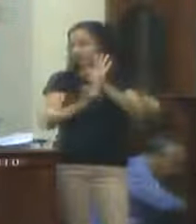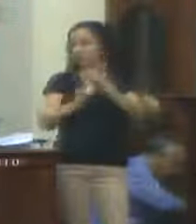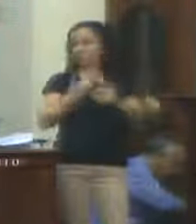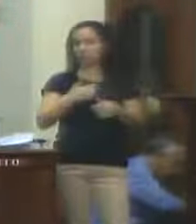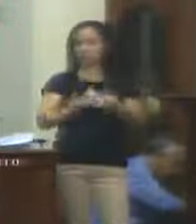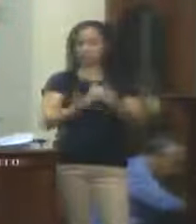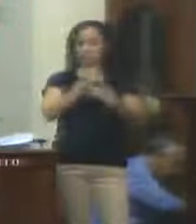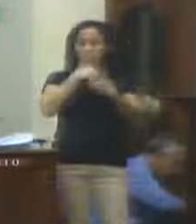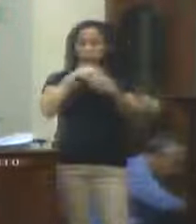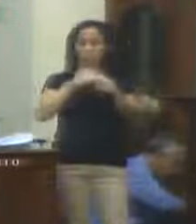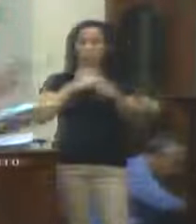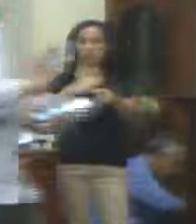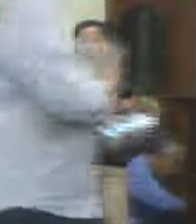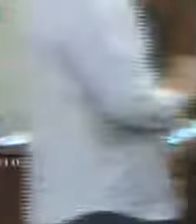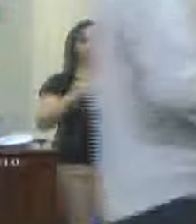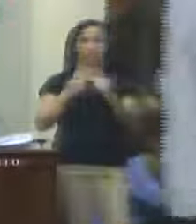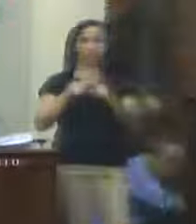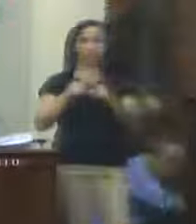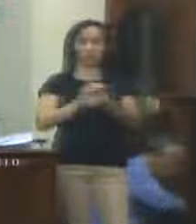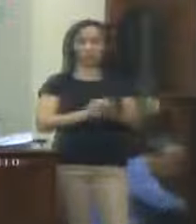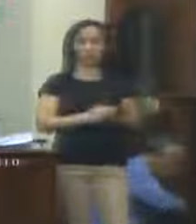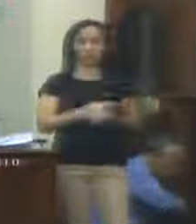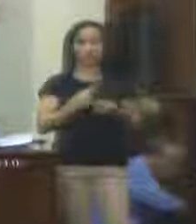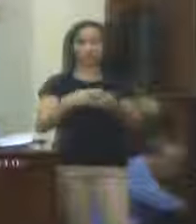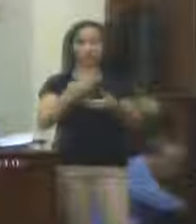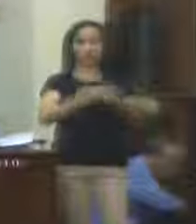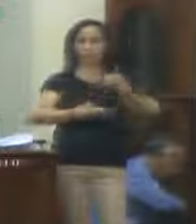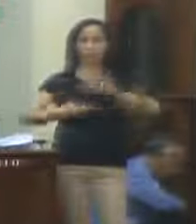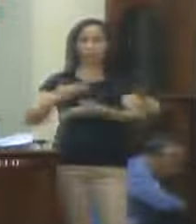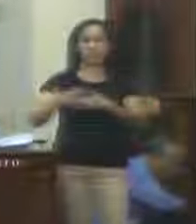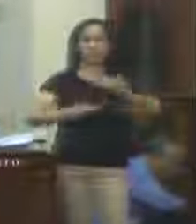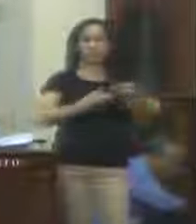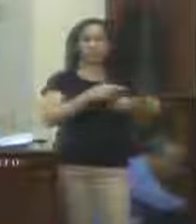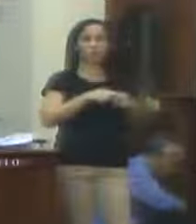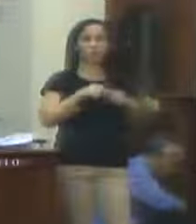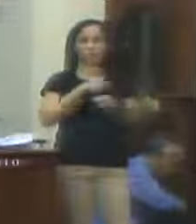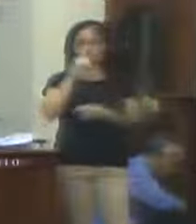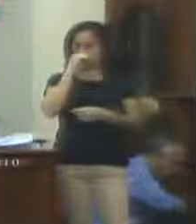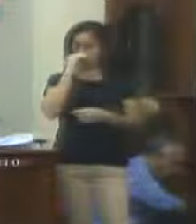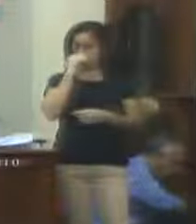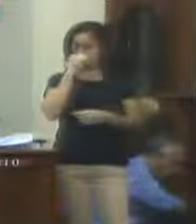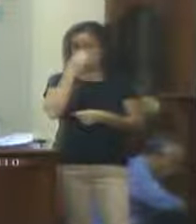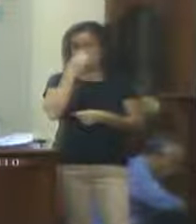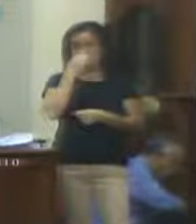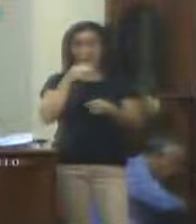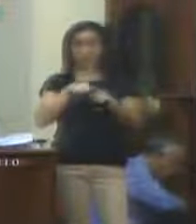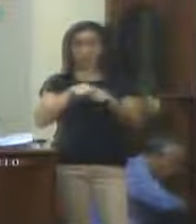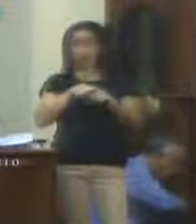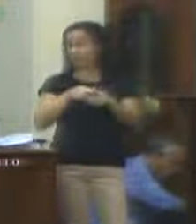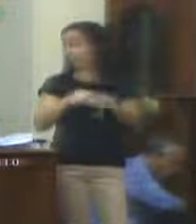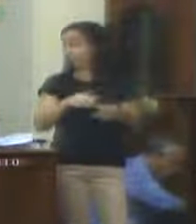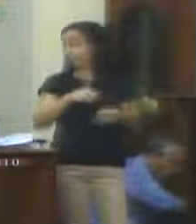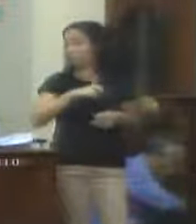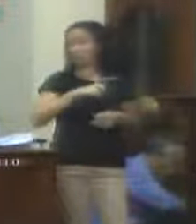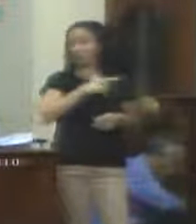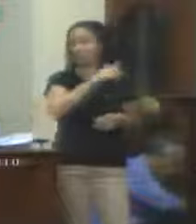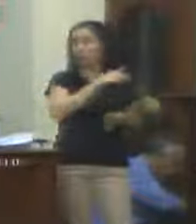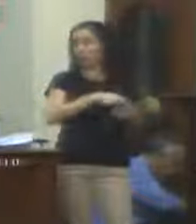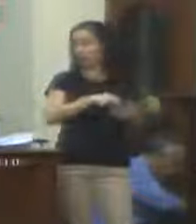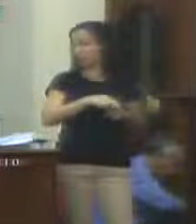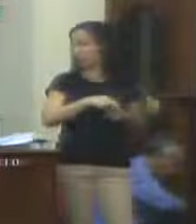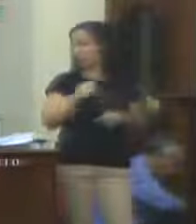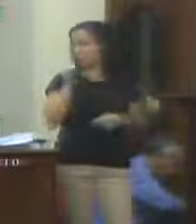forma administrativa, possam fazer parte de um programa, inclusive fomentando a instalação de outras, que é